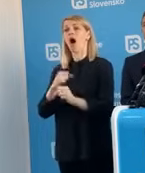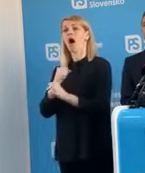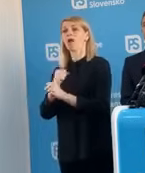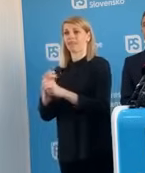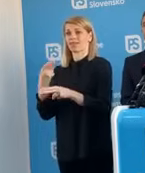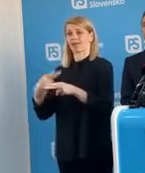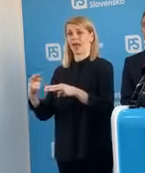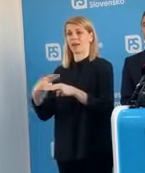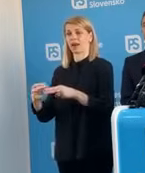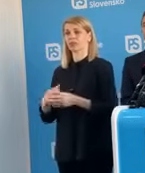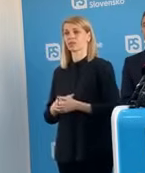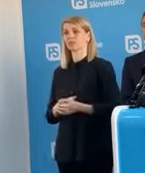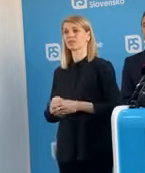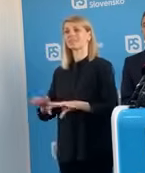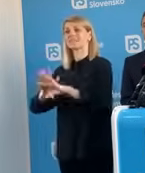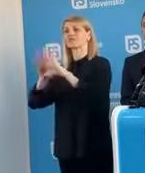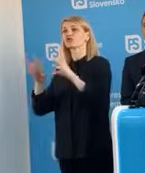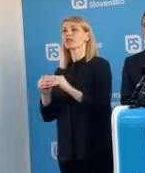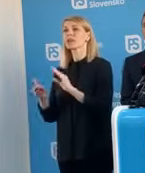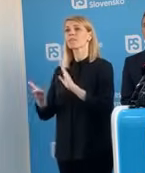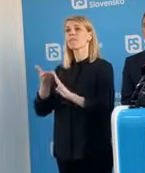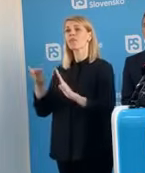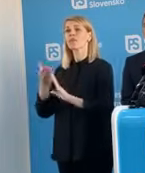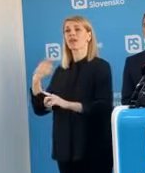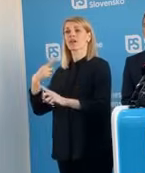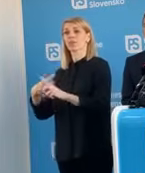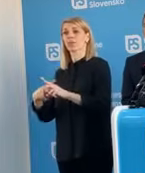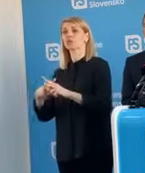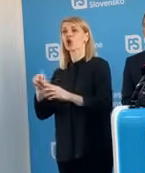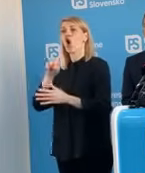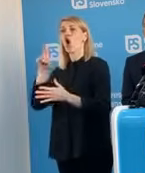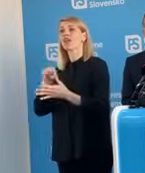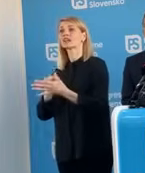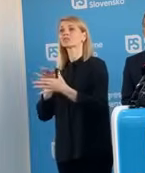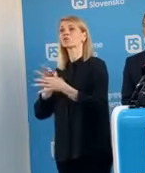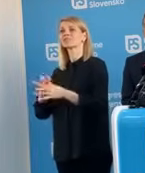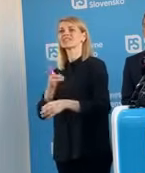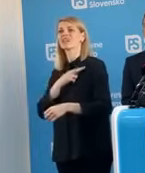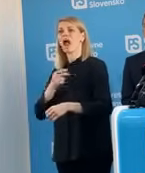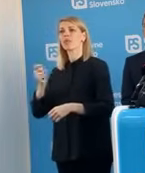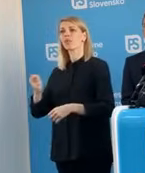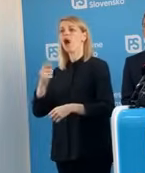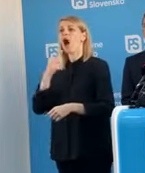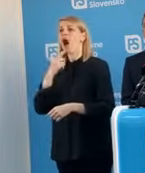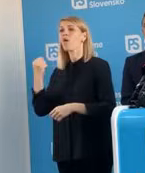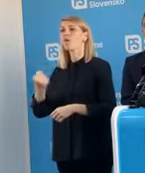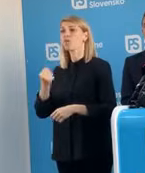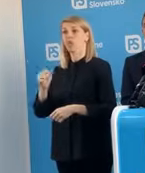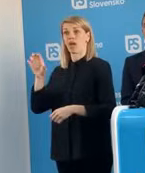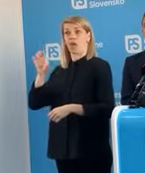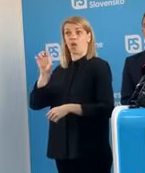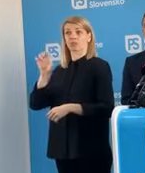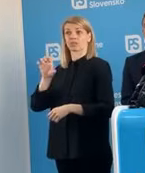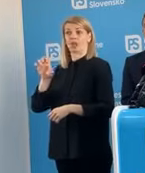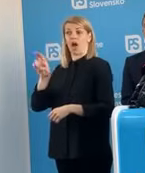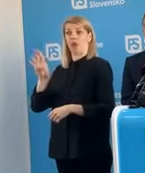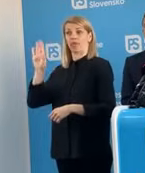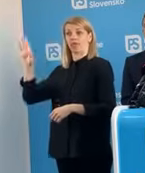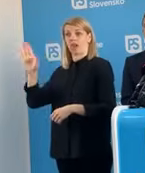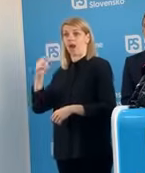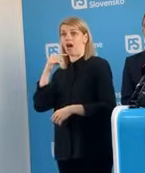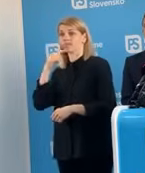tie podmienky, tie otázky, ktoré má Európska komisia k fungovaniu generálnej prokuratúry, k tomu, ako budú ďalej vyšetrované kauzy